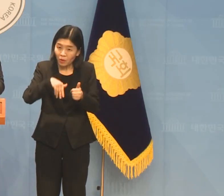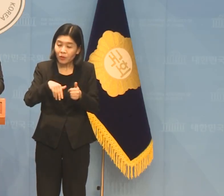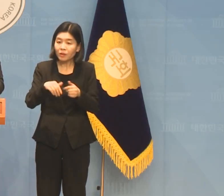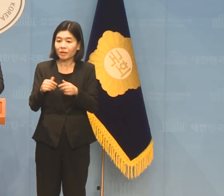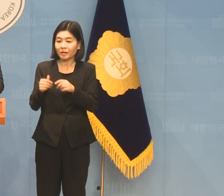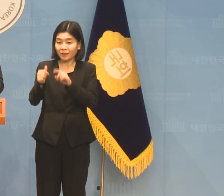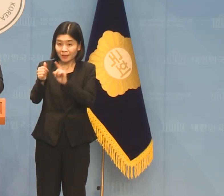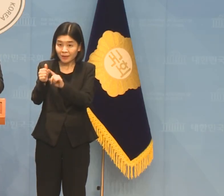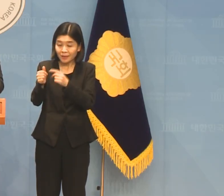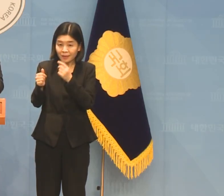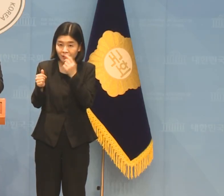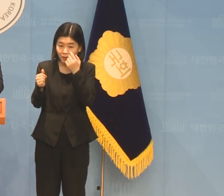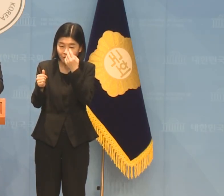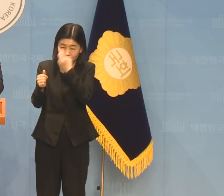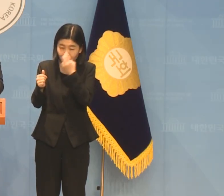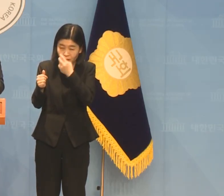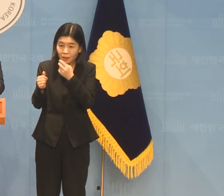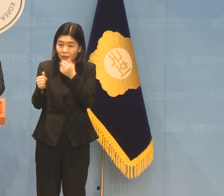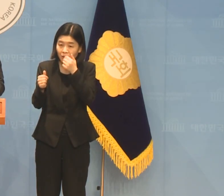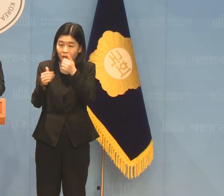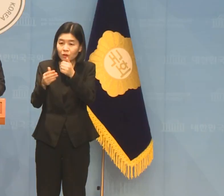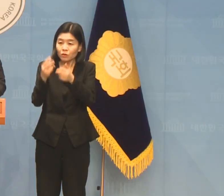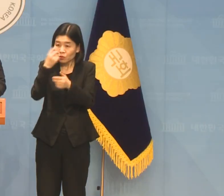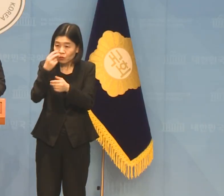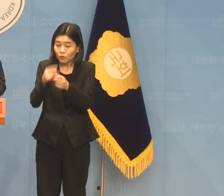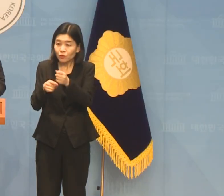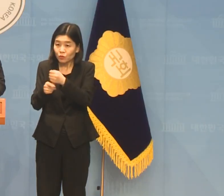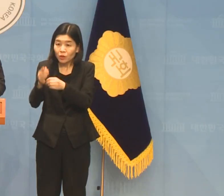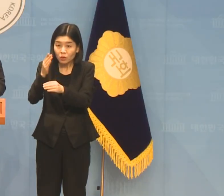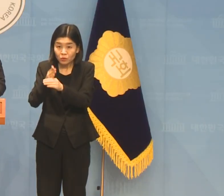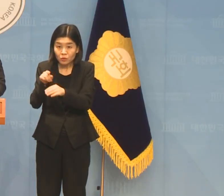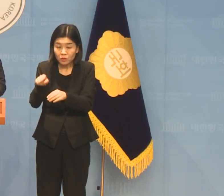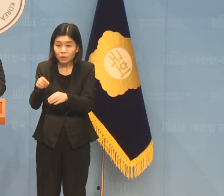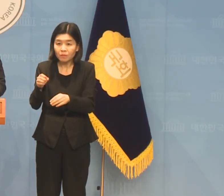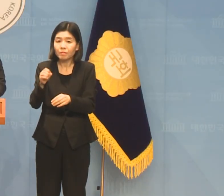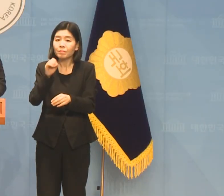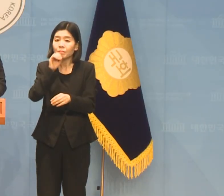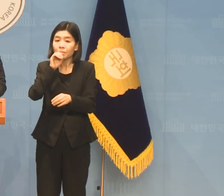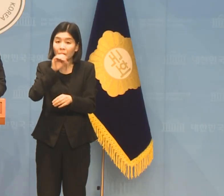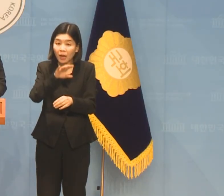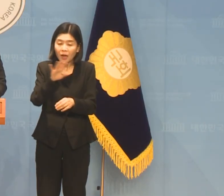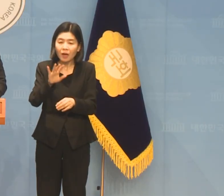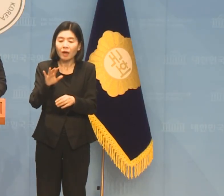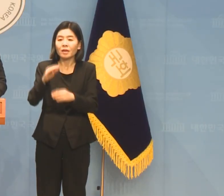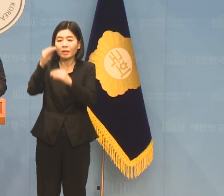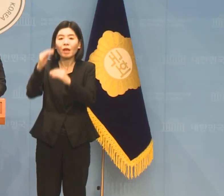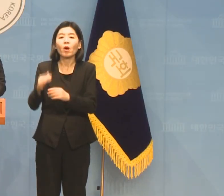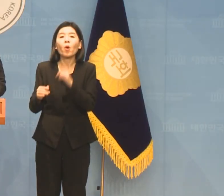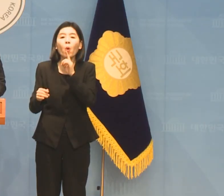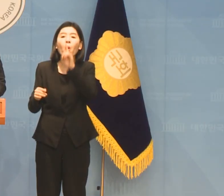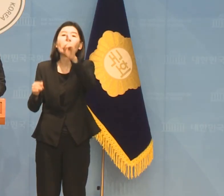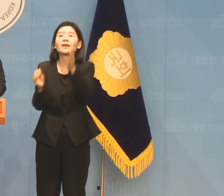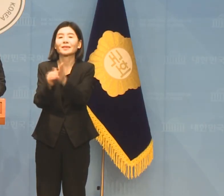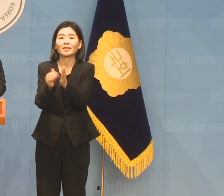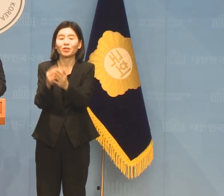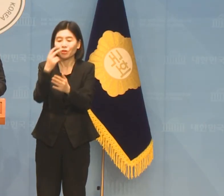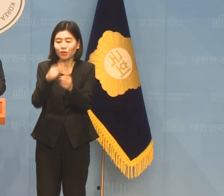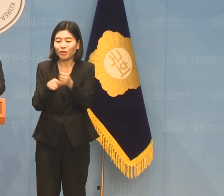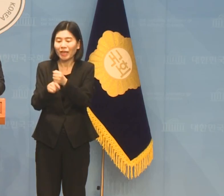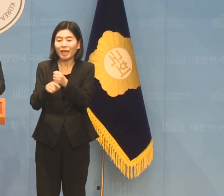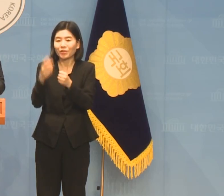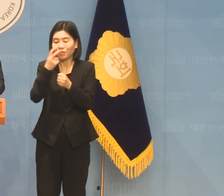수사를 받은 바 있다고 말씀을 드렸는데 해당 부분은 바로 잡겠습니다. 관련된 내용으로 고발 조치